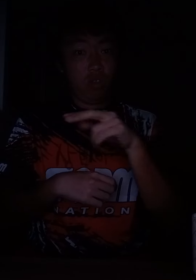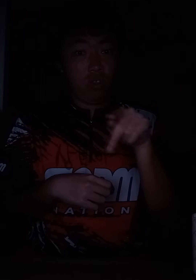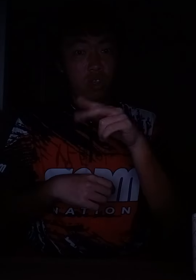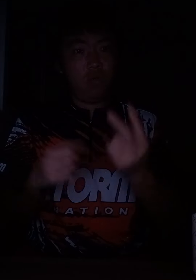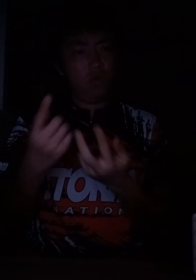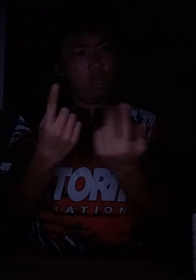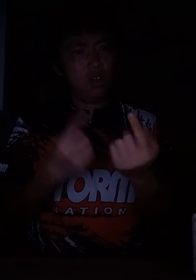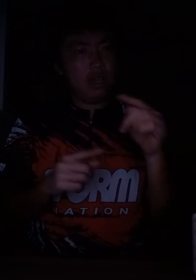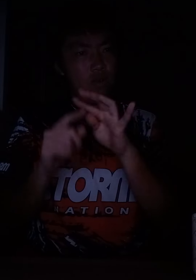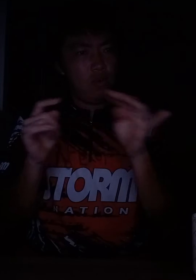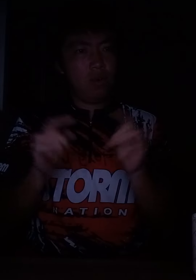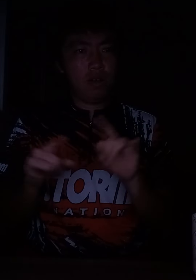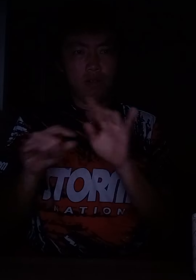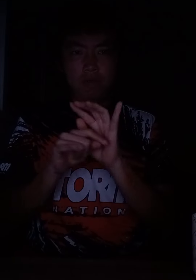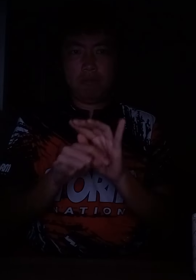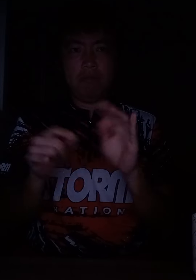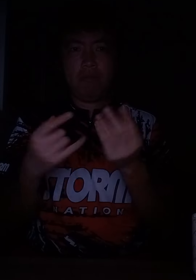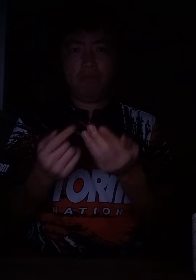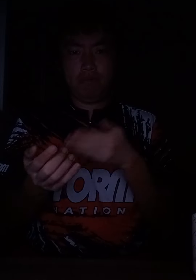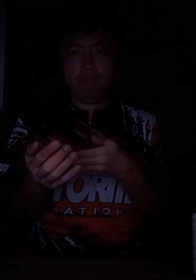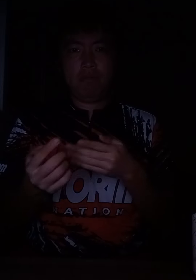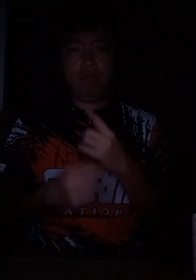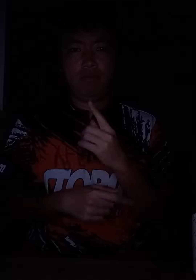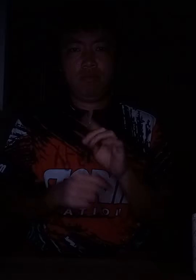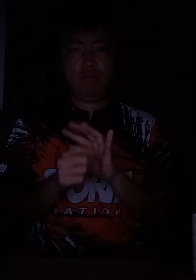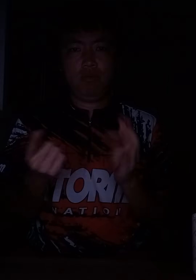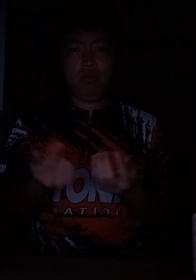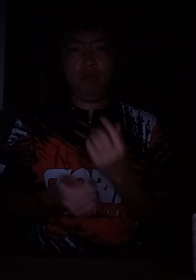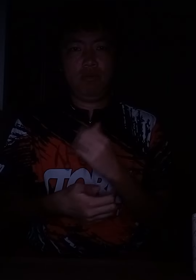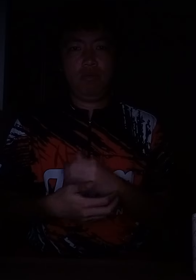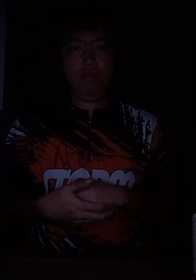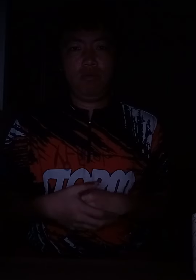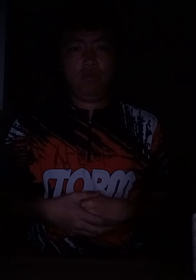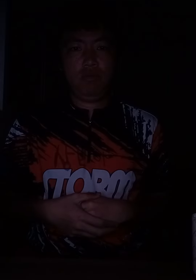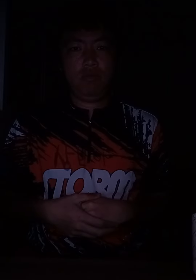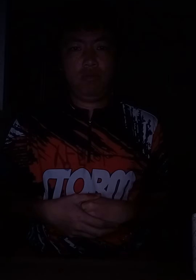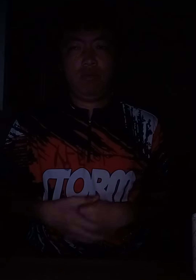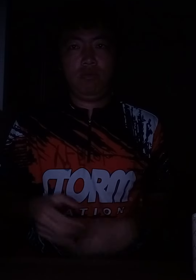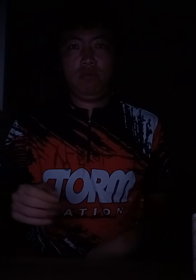정확한 화재 원인을 조사 중이라고 밝혔습니다. MBC 뉴스 김태윤입니다.